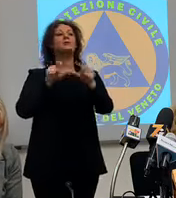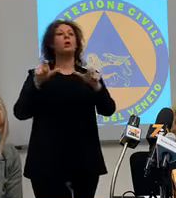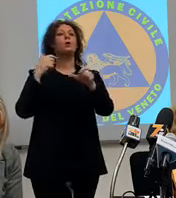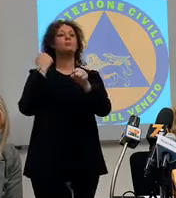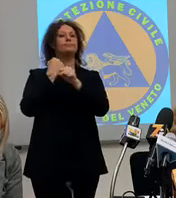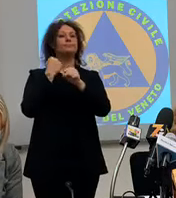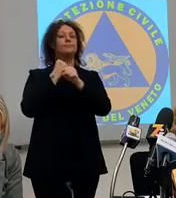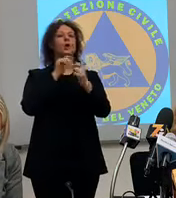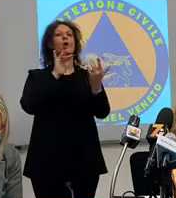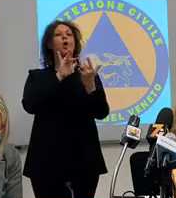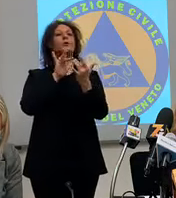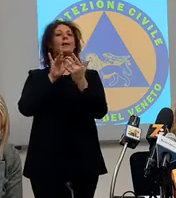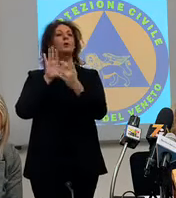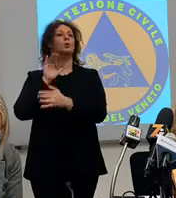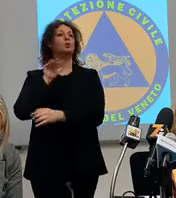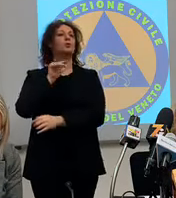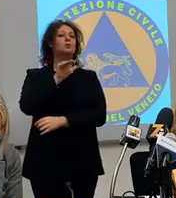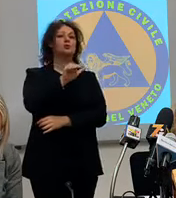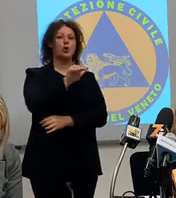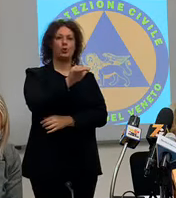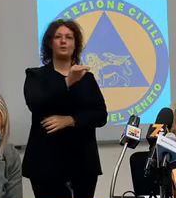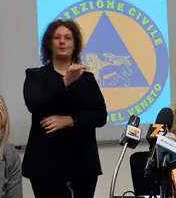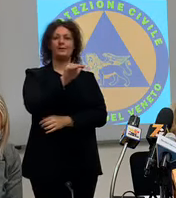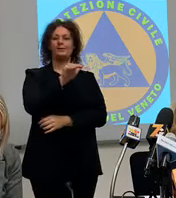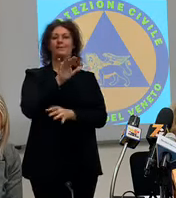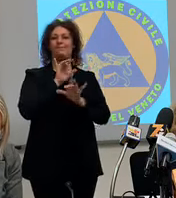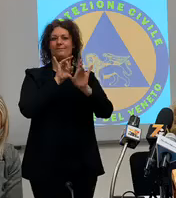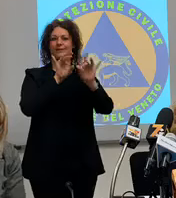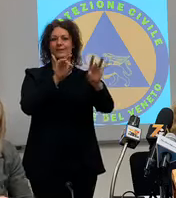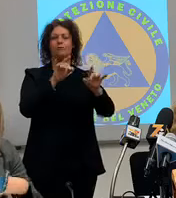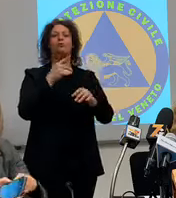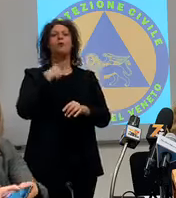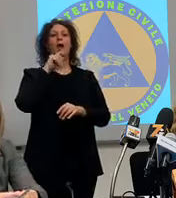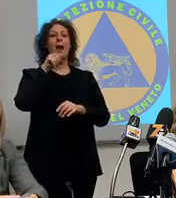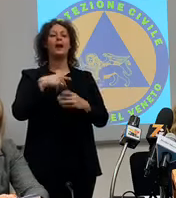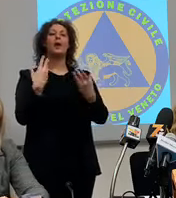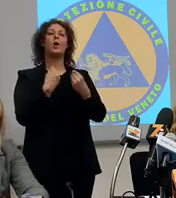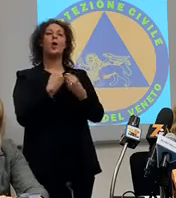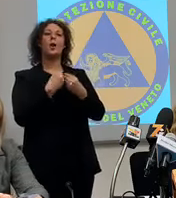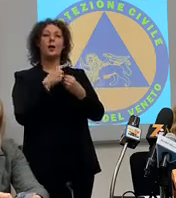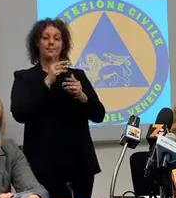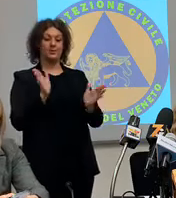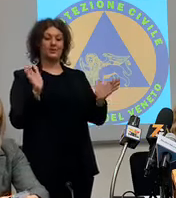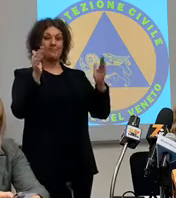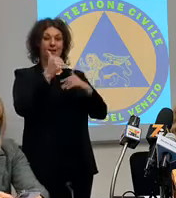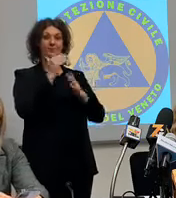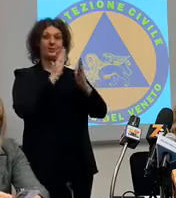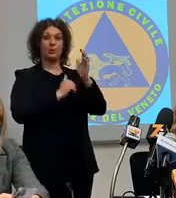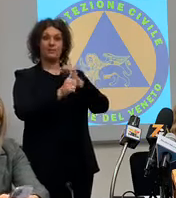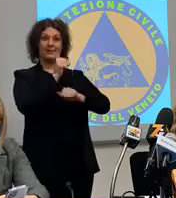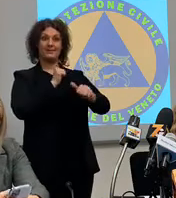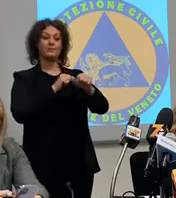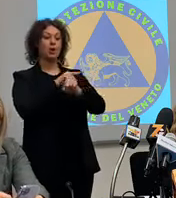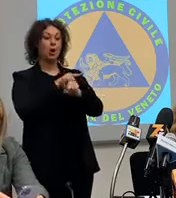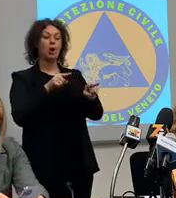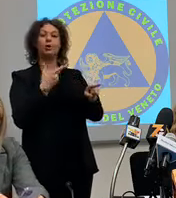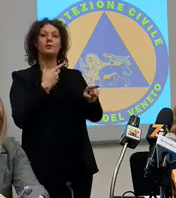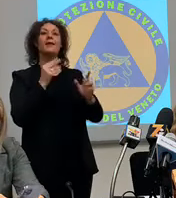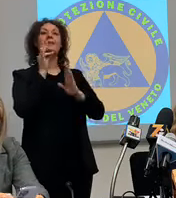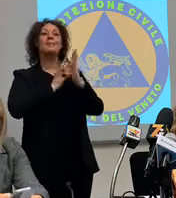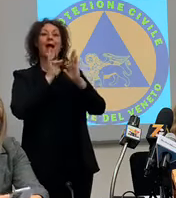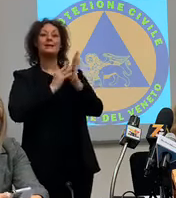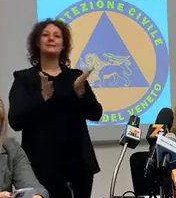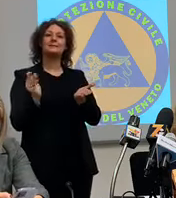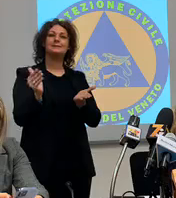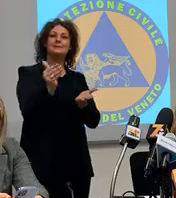i colleghi della prevenzione che sono quelli dei dipartimenti di prevenzione che raccolgono tutti questi dati e li mandano E ce li